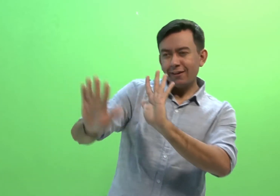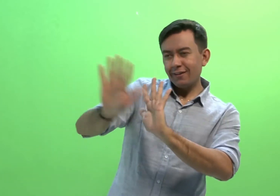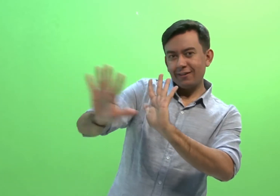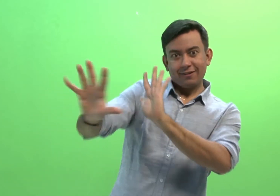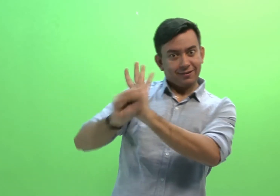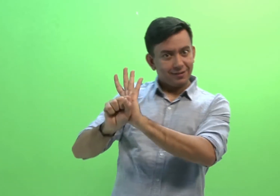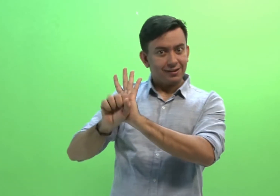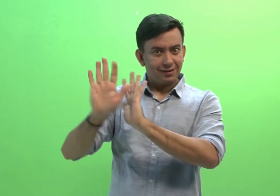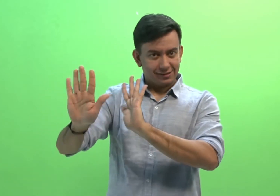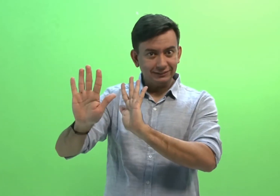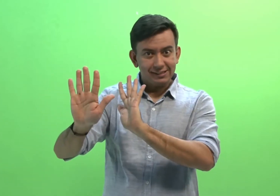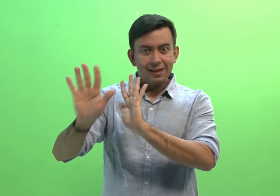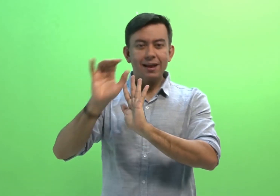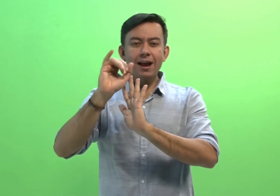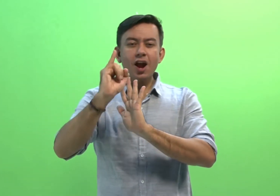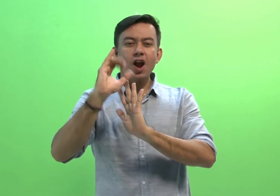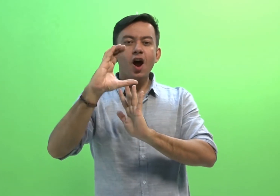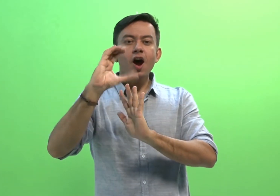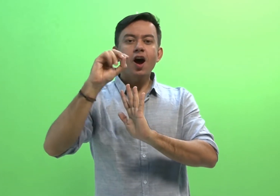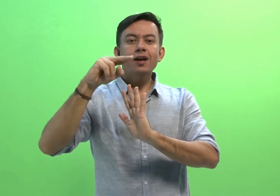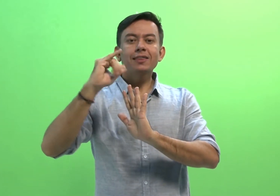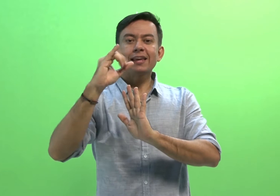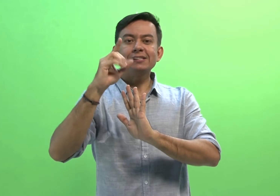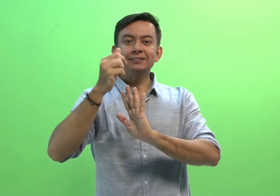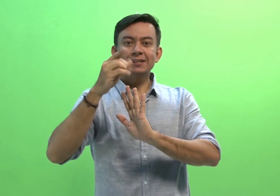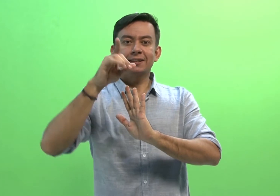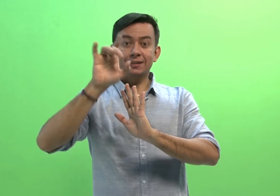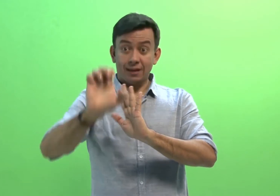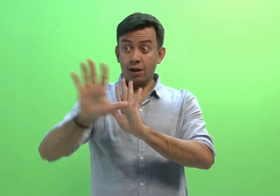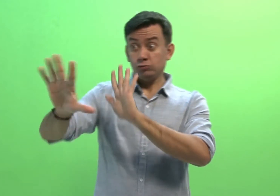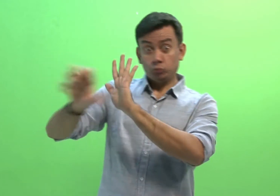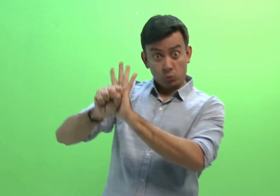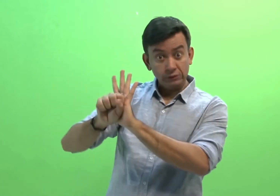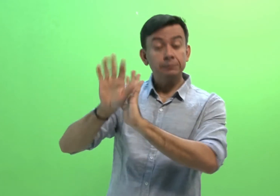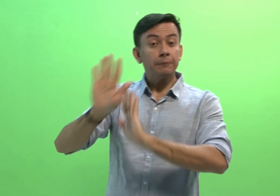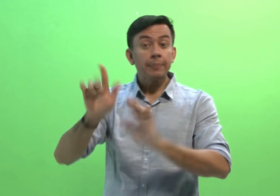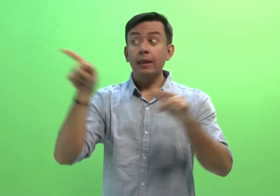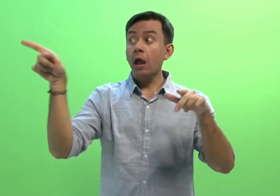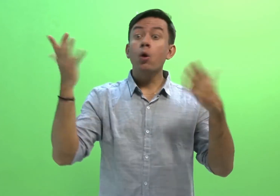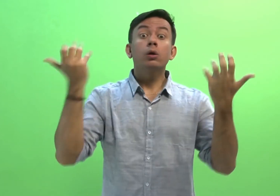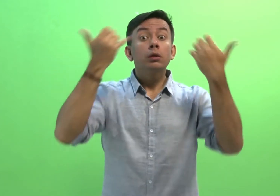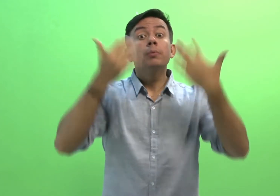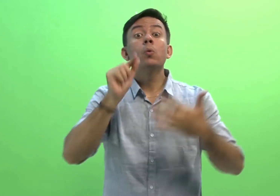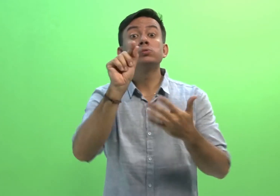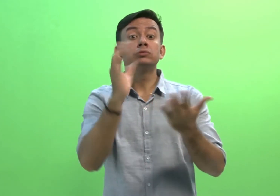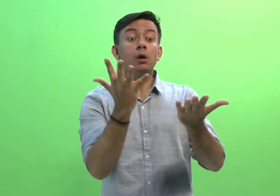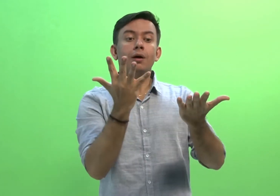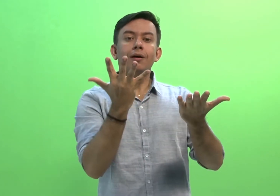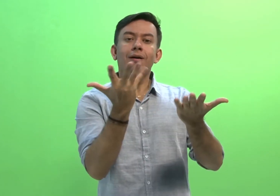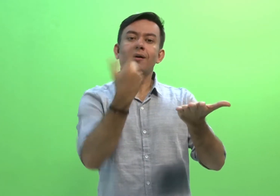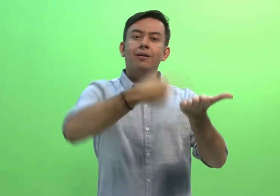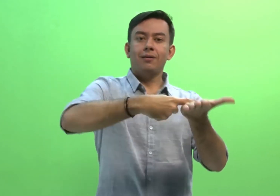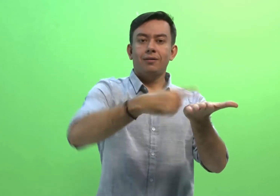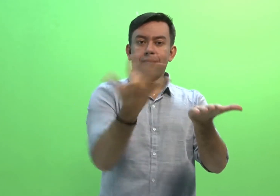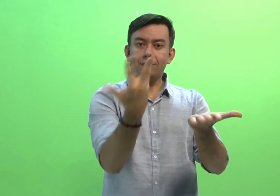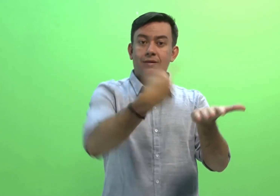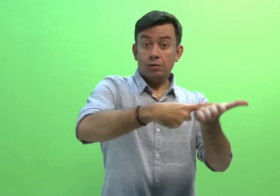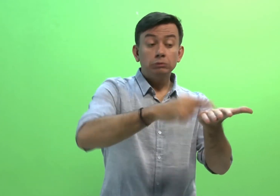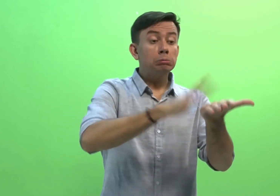Bem fácil de se compreender a origem do sinal. Então, os sinais icônicos, a representação dele é clara.